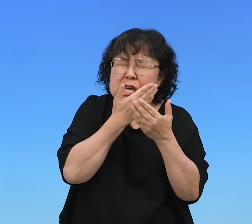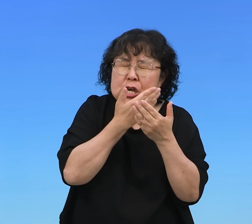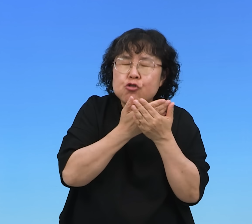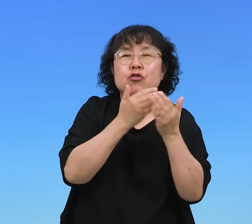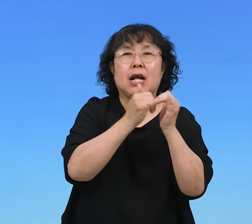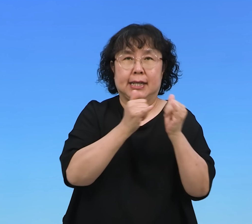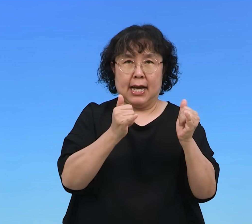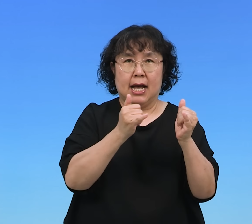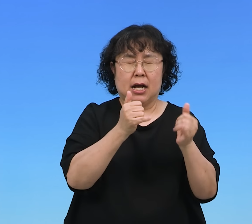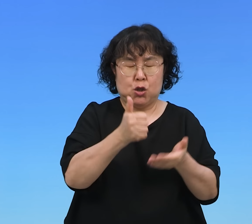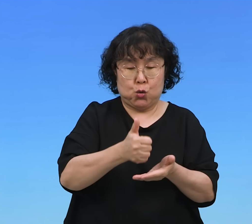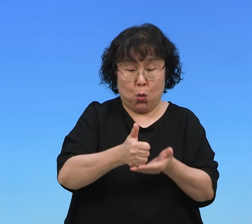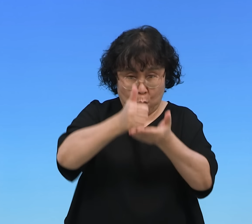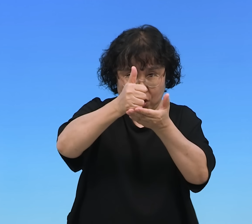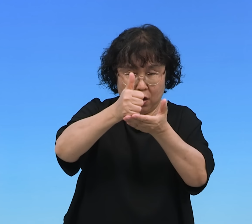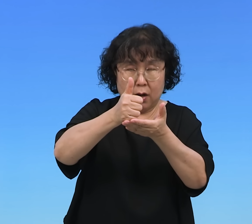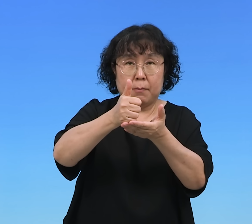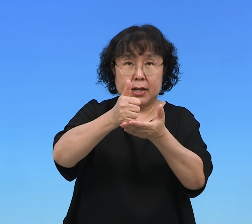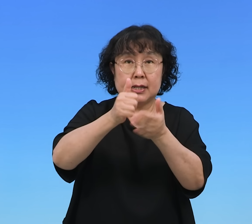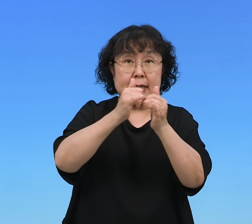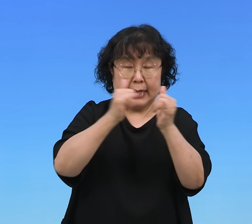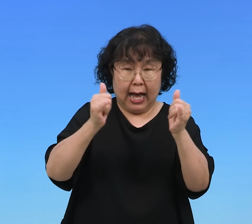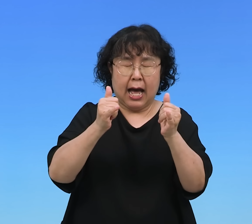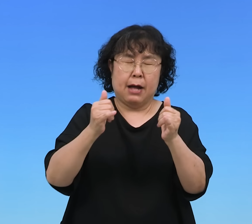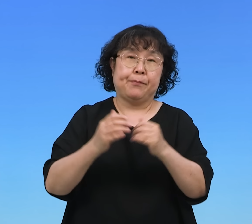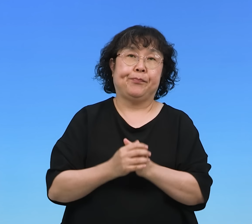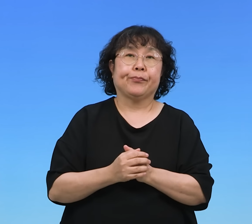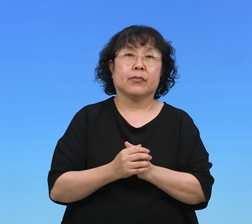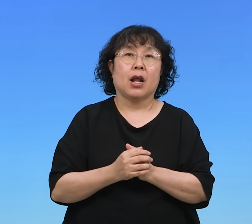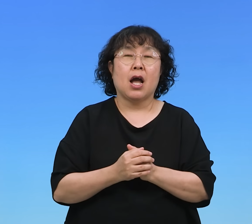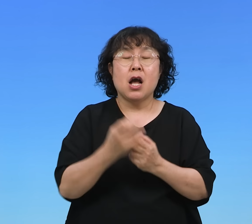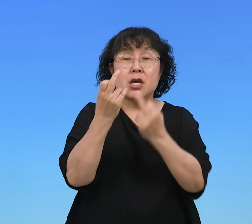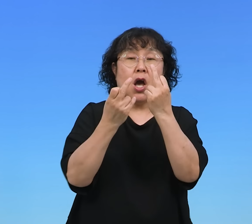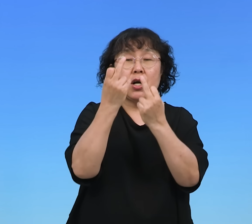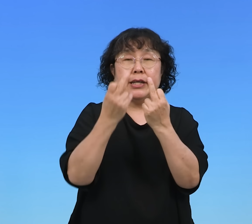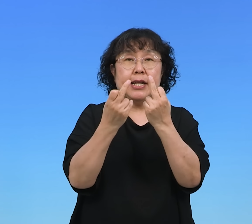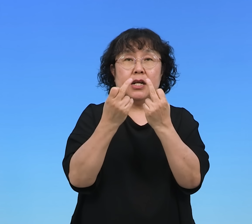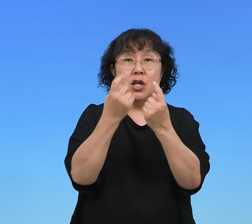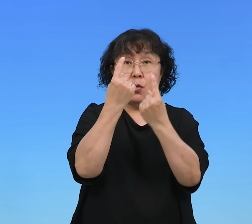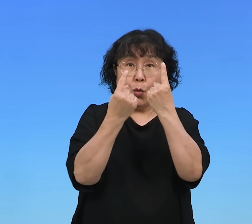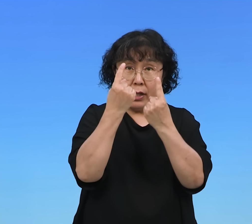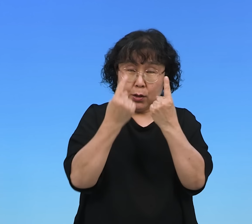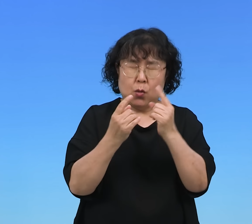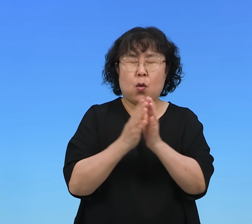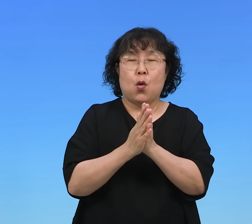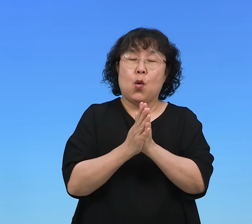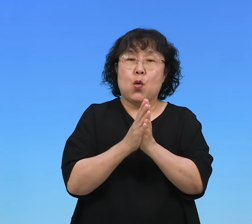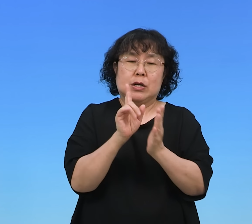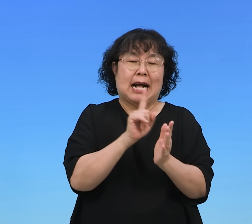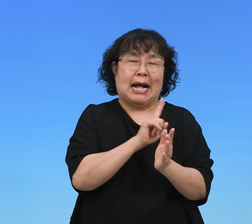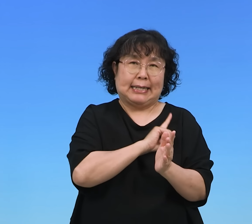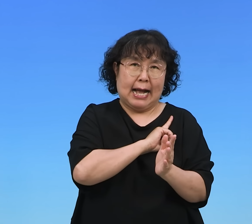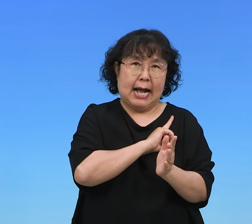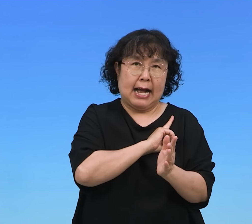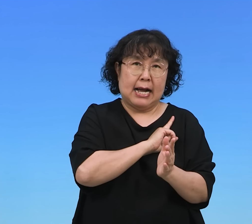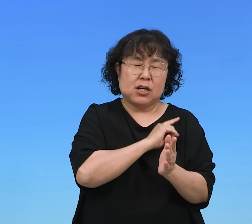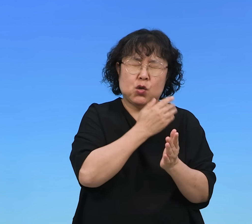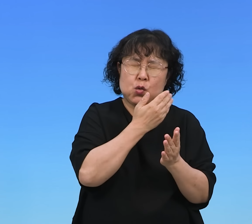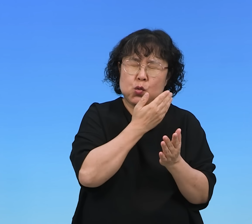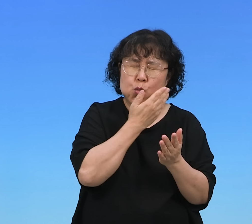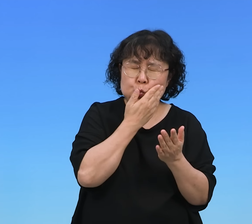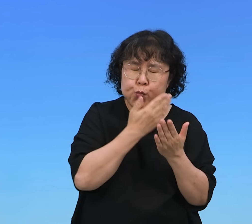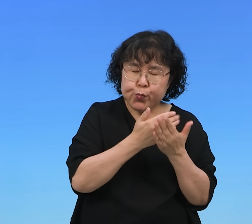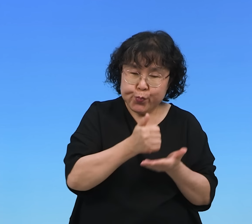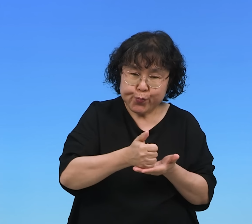자. 또 야베스는 그 다른 형제들보다 가장 존경을 받는 자. 오늘